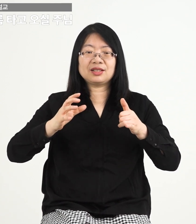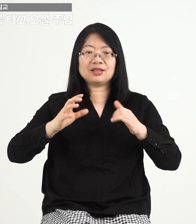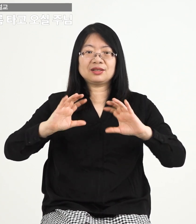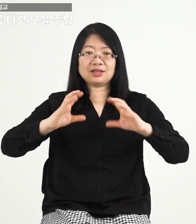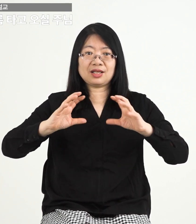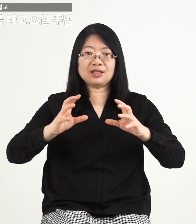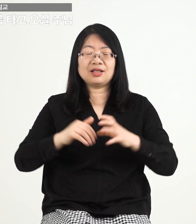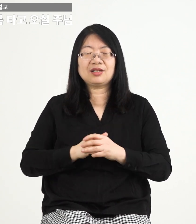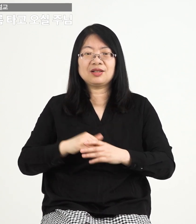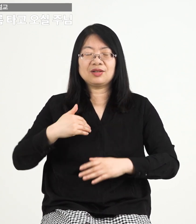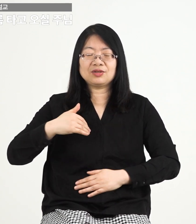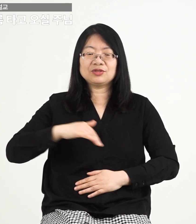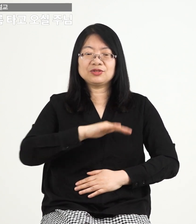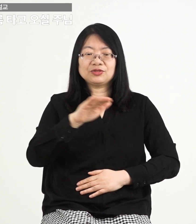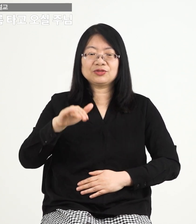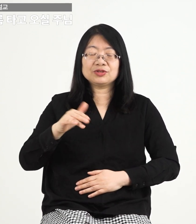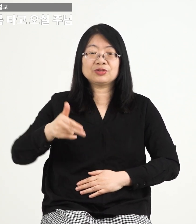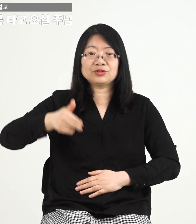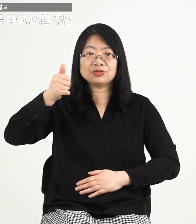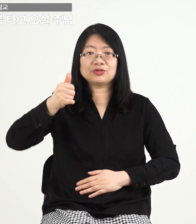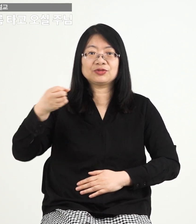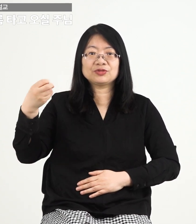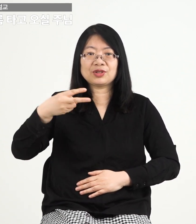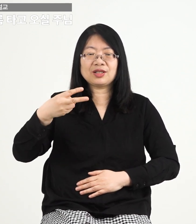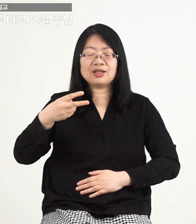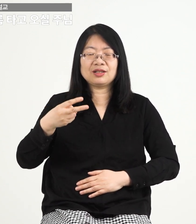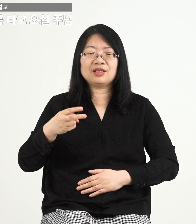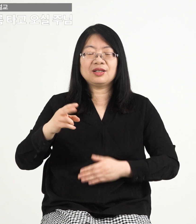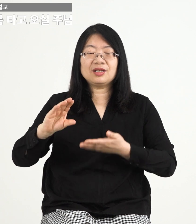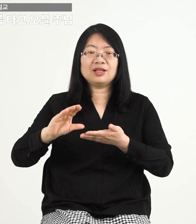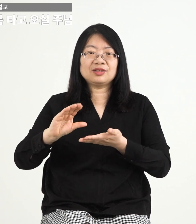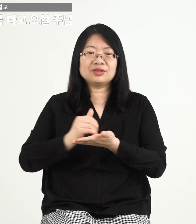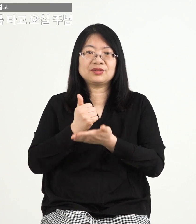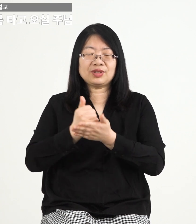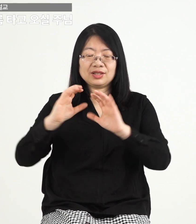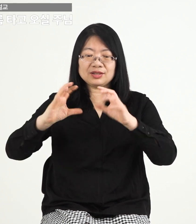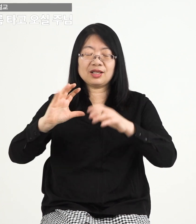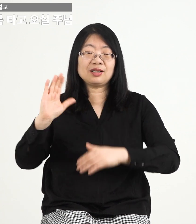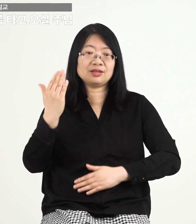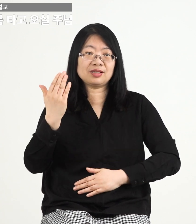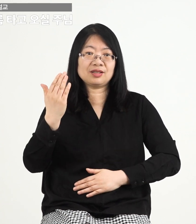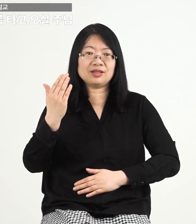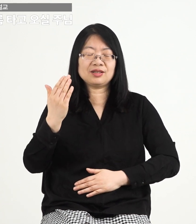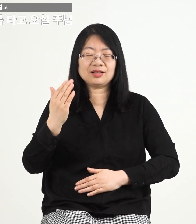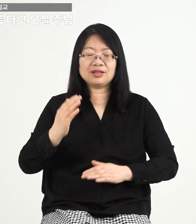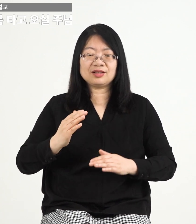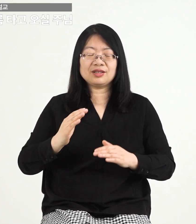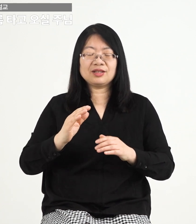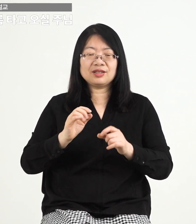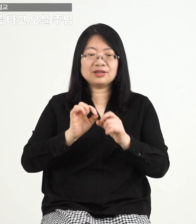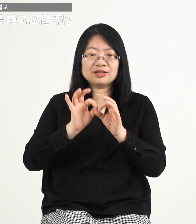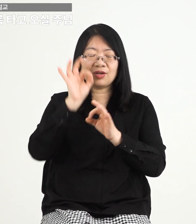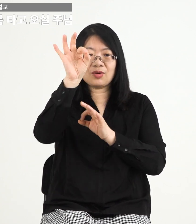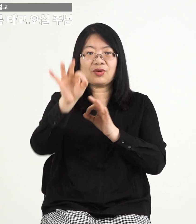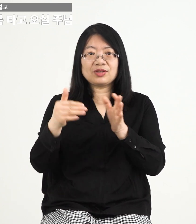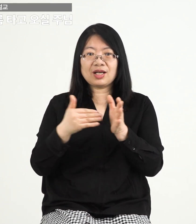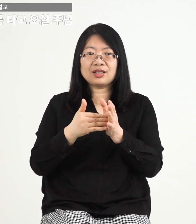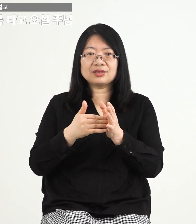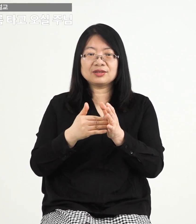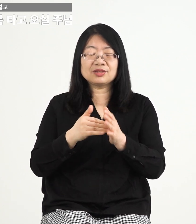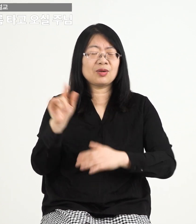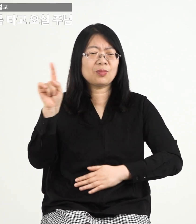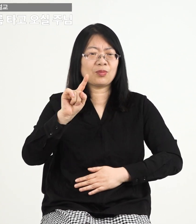나라가 우리 주와 그의 그리스도의 나라가 되어 그가 세세토록 무슨